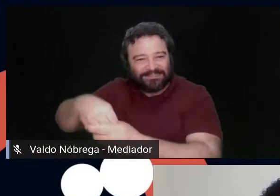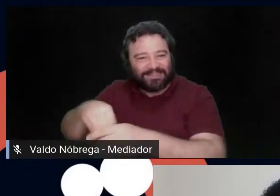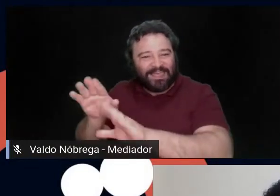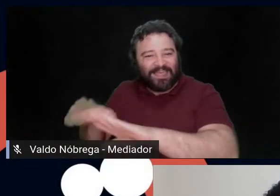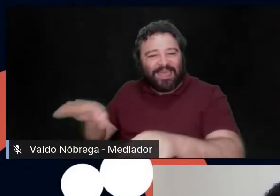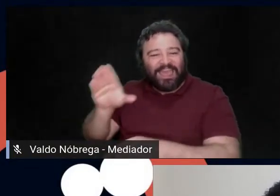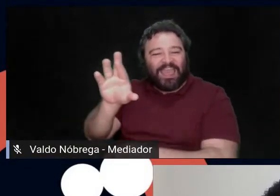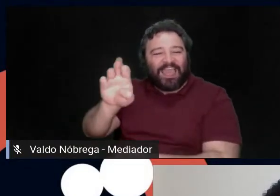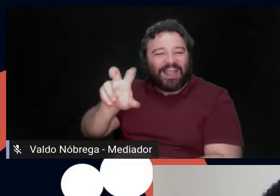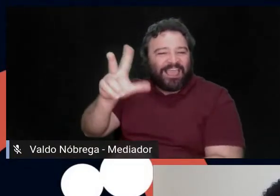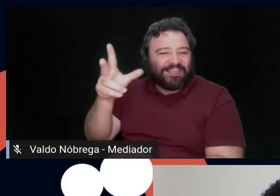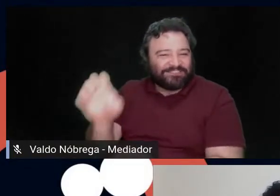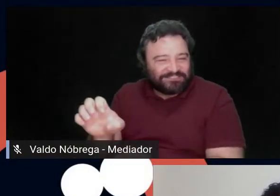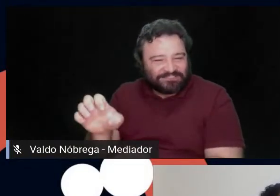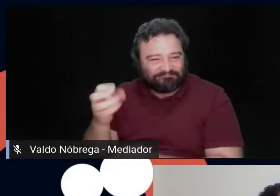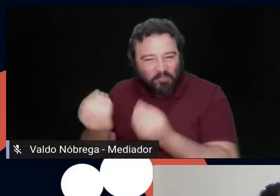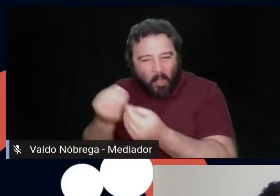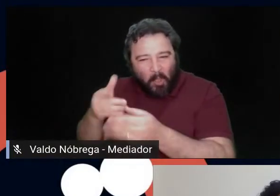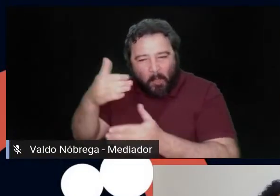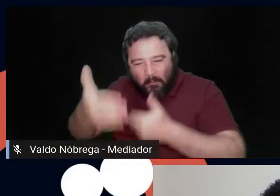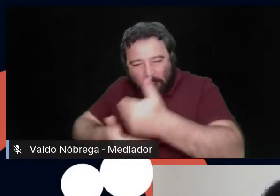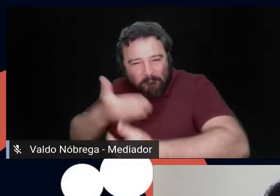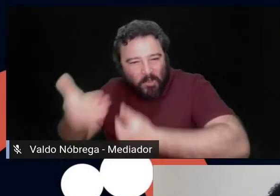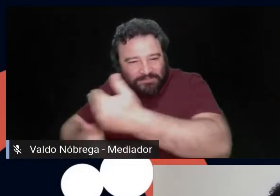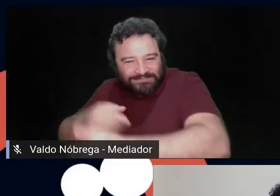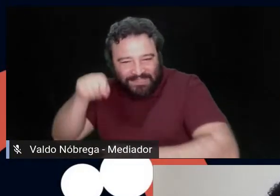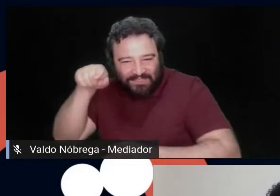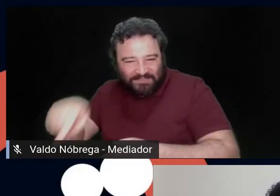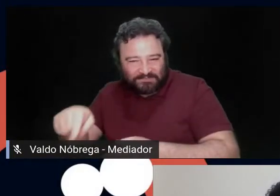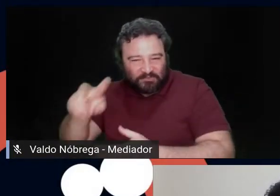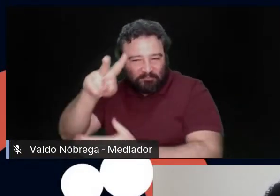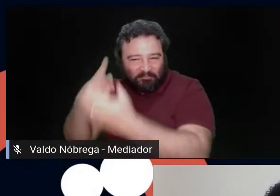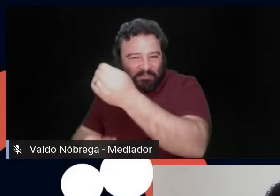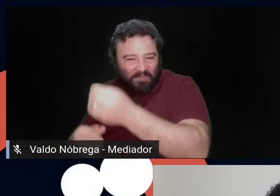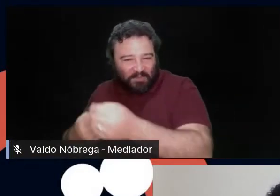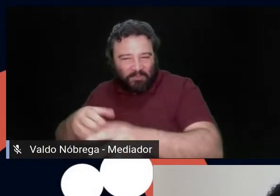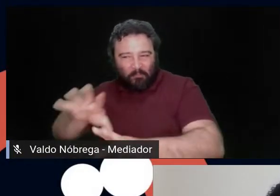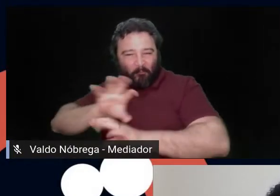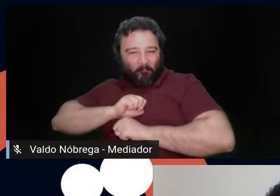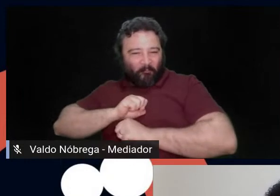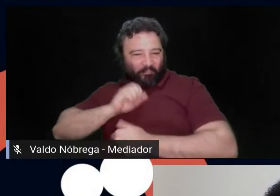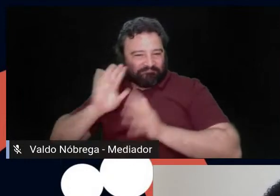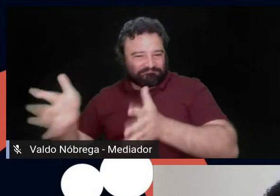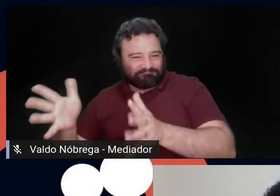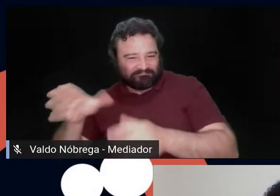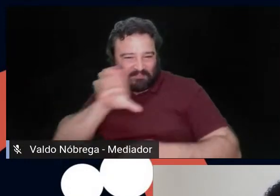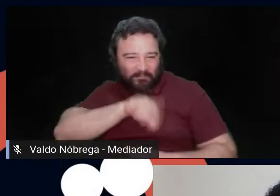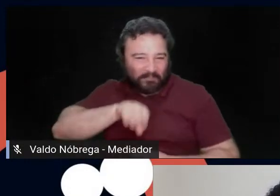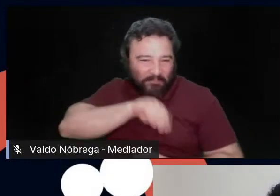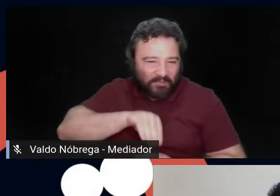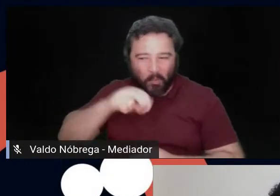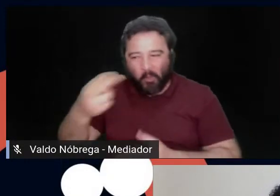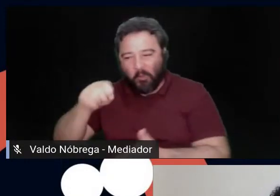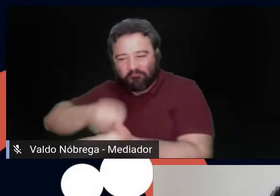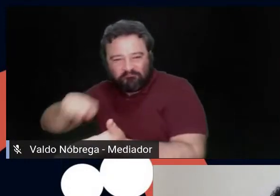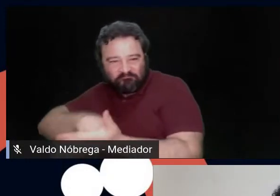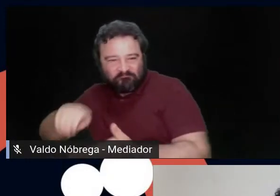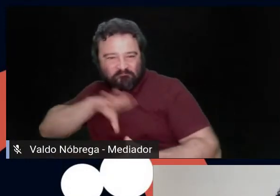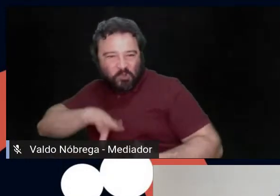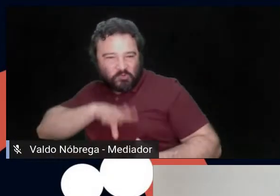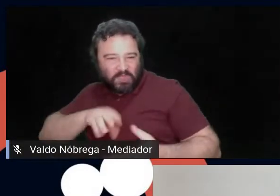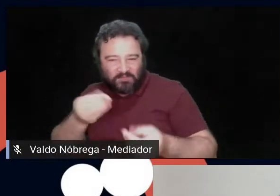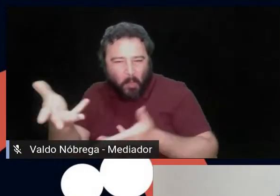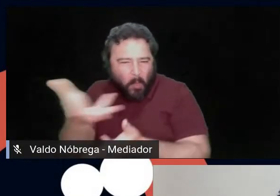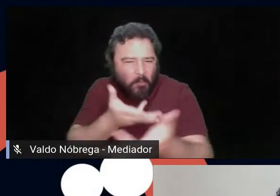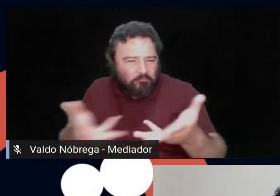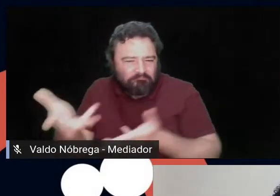abordagem que você vai nos apresentar hoje da temática. sobre esse tema, como é que acontece esse processo de aquisição da língua, dos